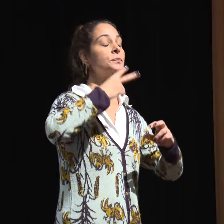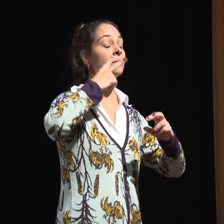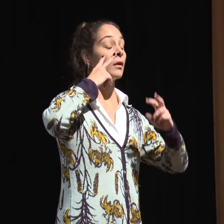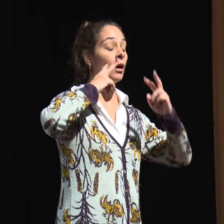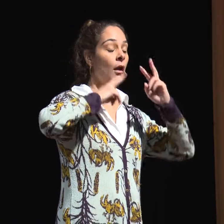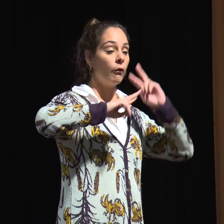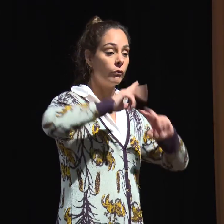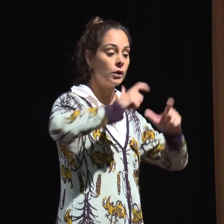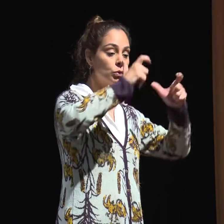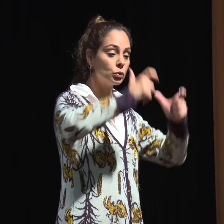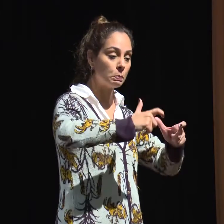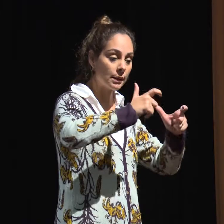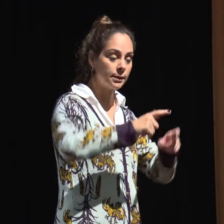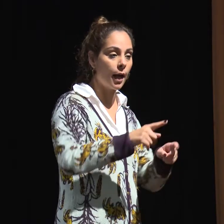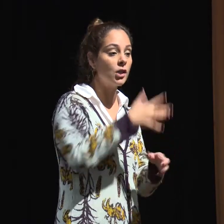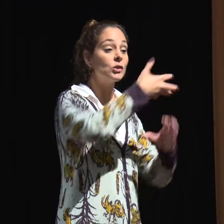características visoespaciais